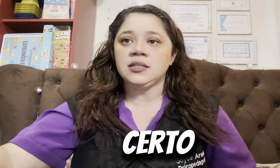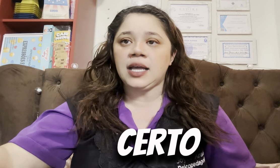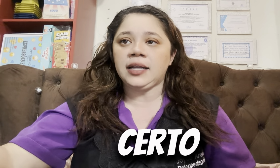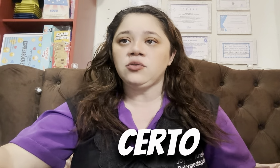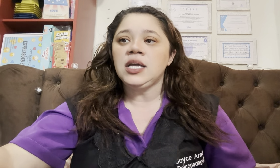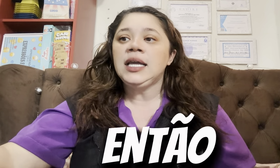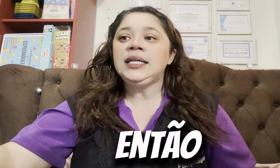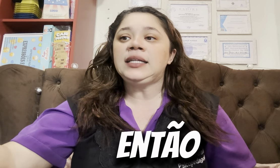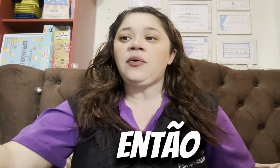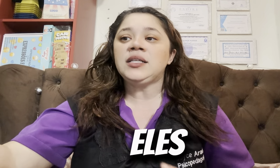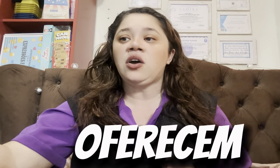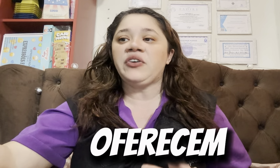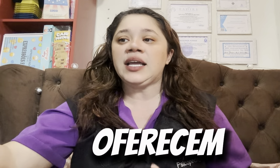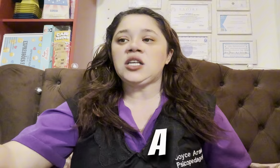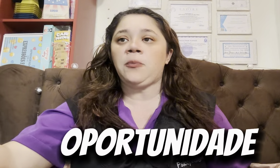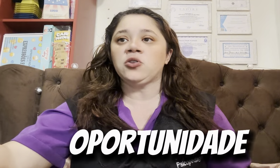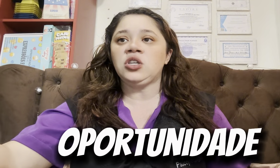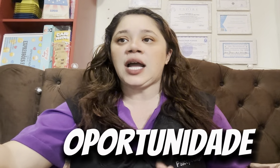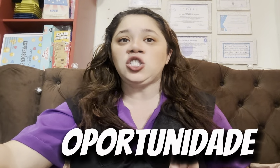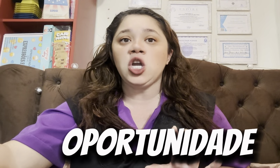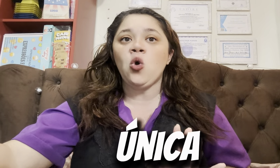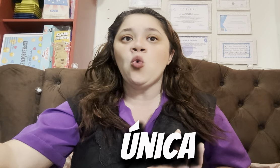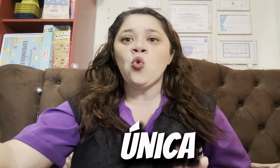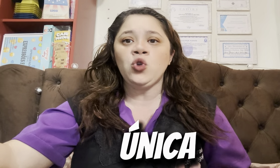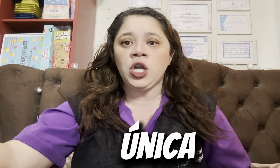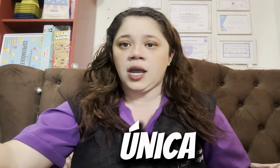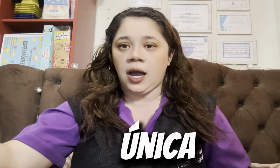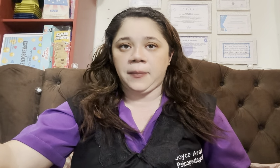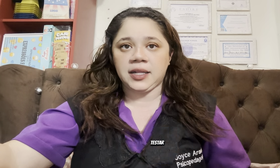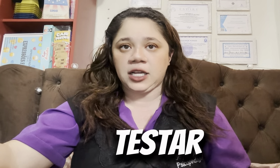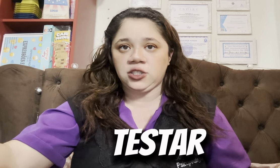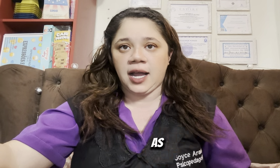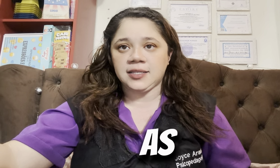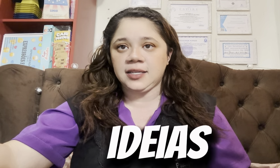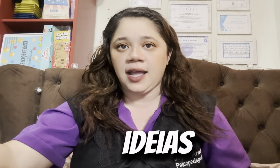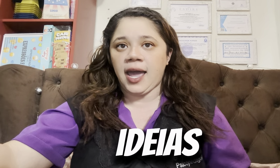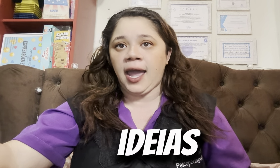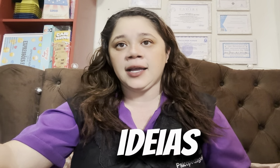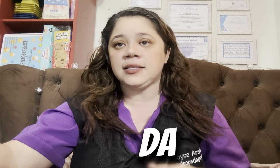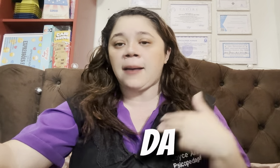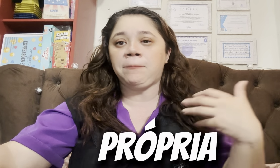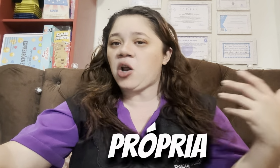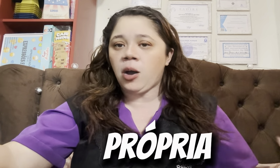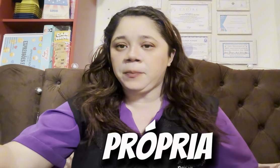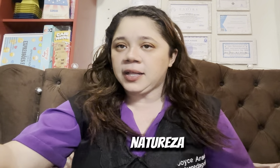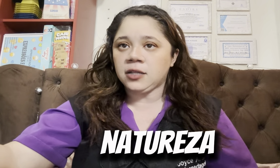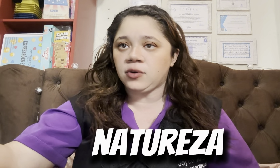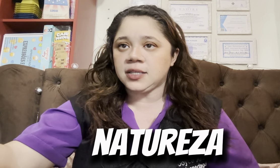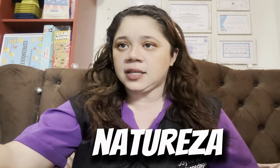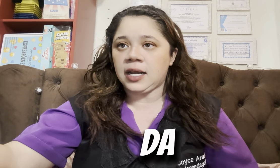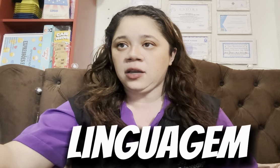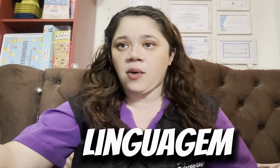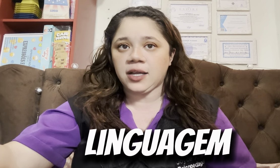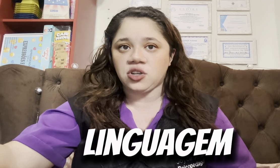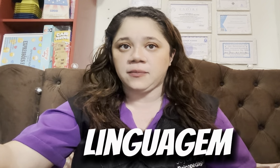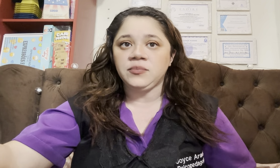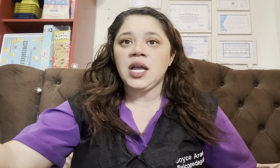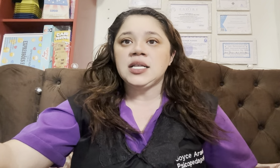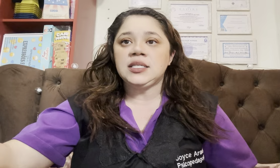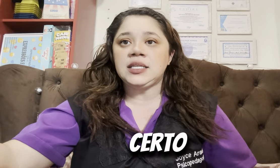certo? Então, eles oferecem a oportunidade única para testar as ideias da própria natureza da linguagem,